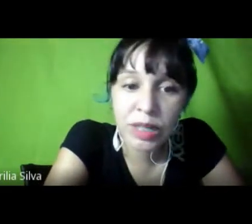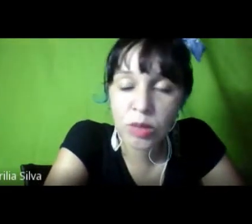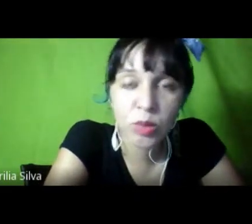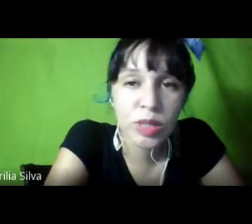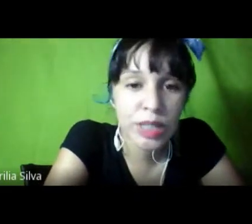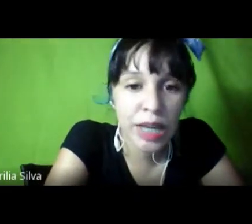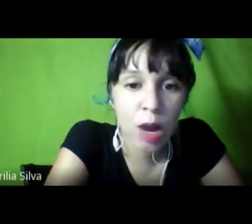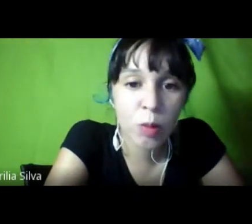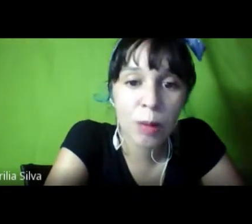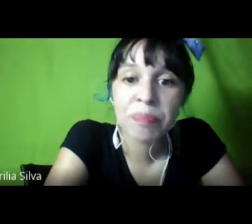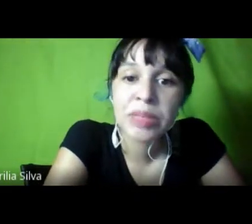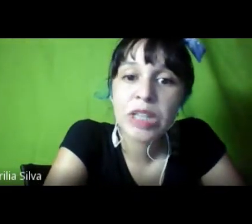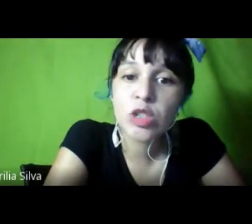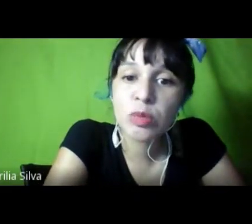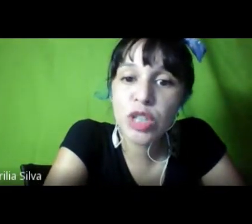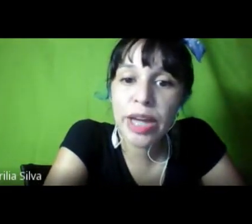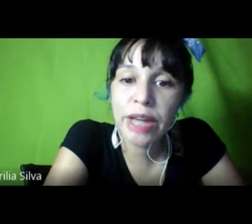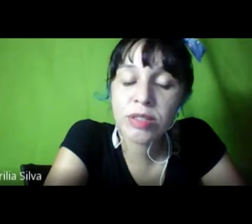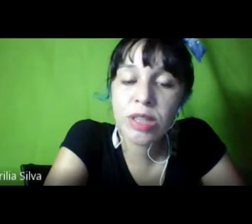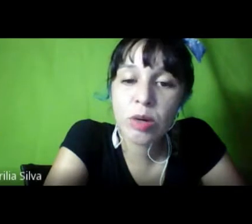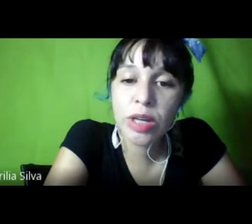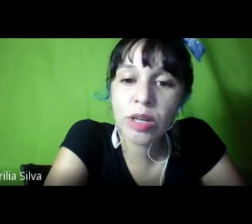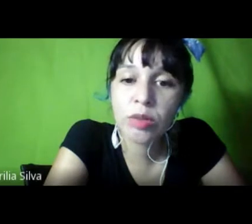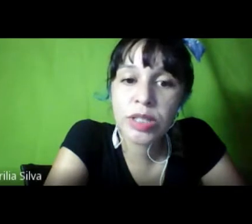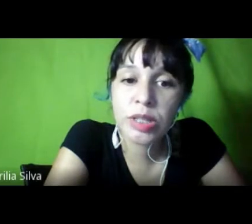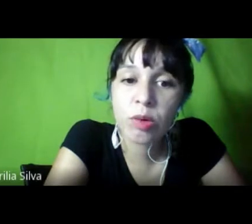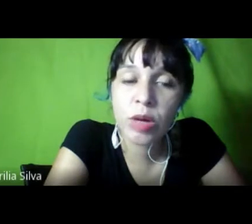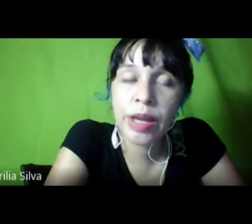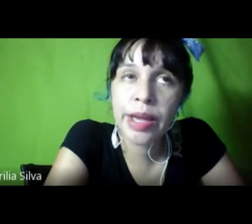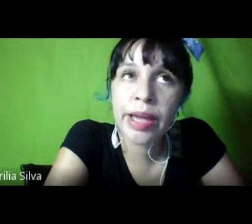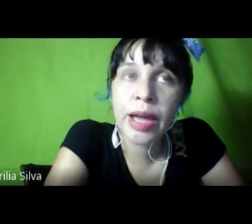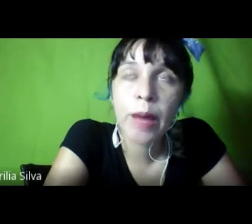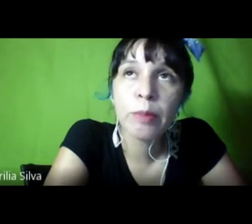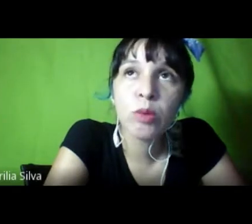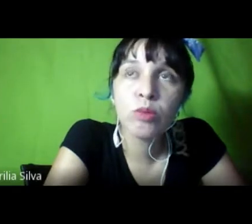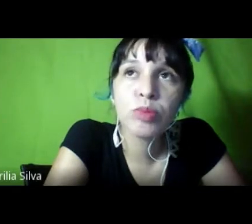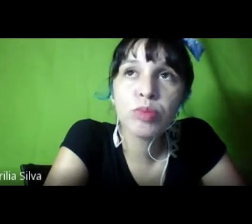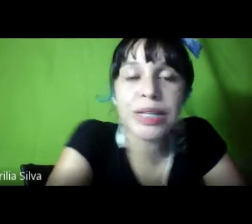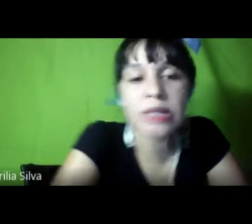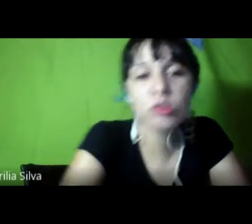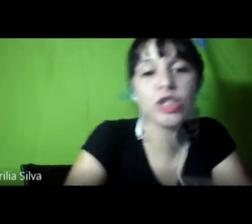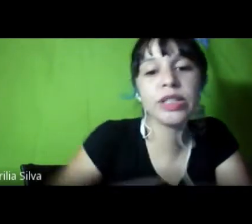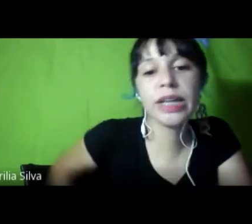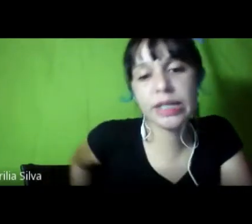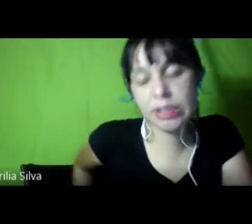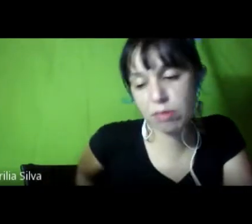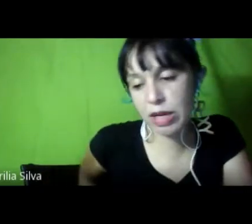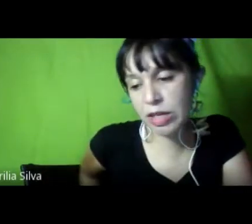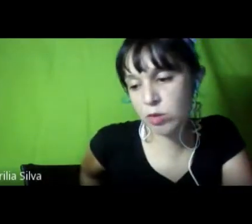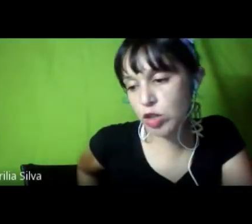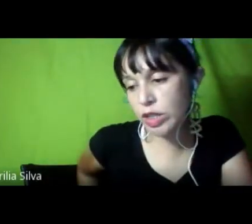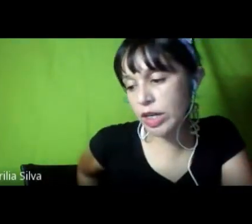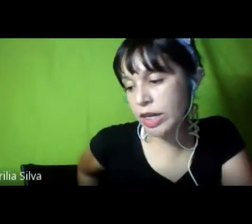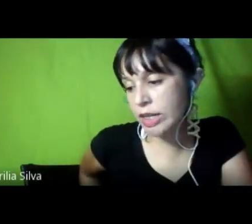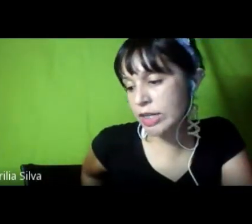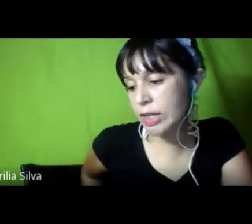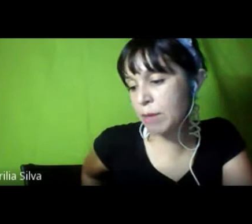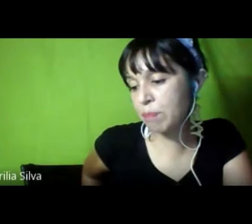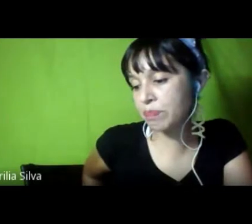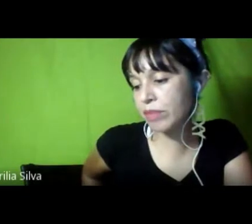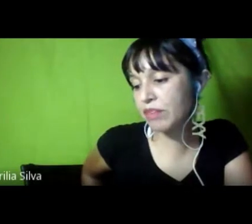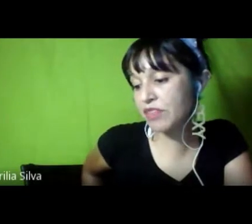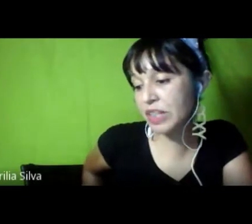uma criatura sem alma. E sobre os direitos, né, o que aconteceu? Por uma questão de interesse mesmo, de